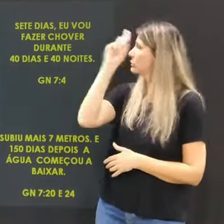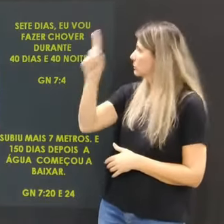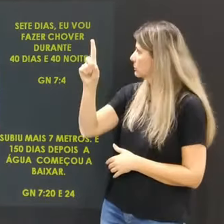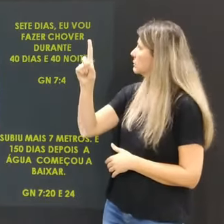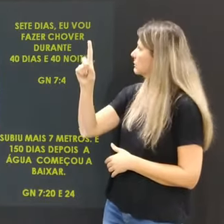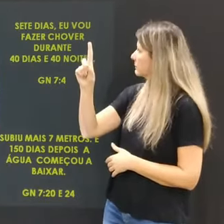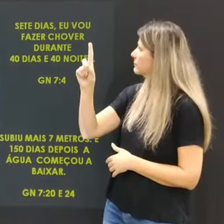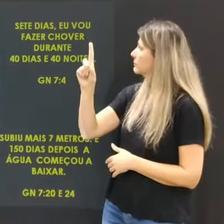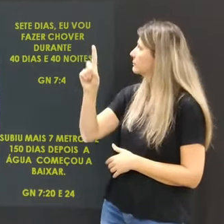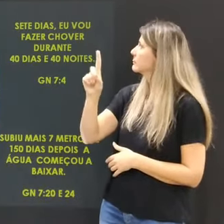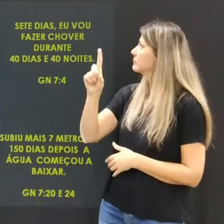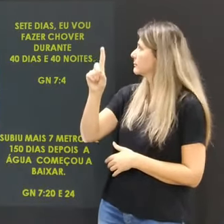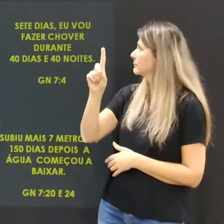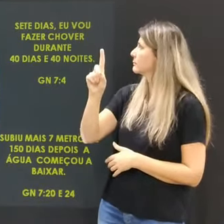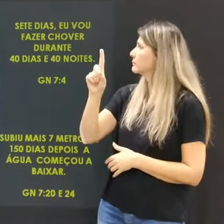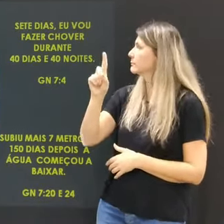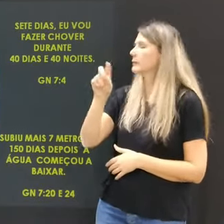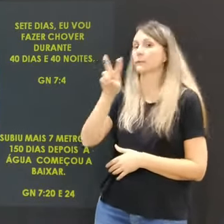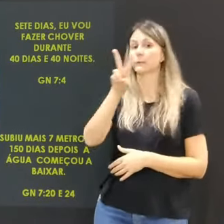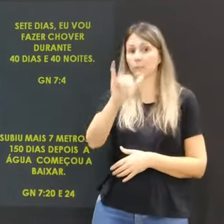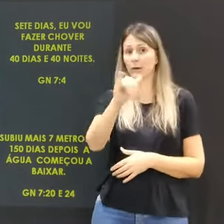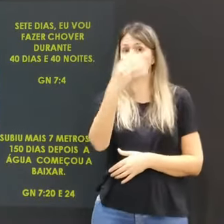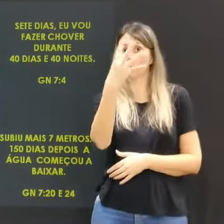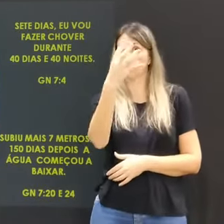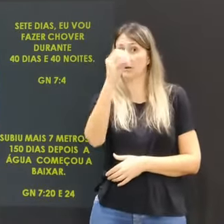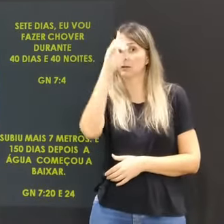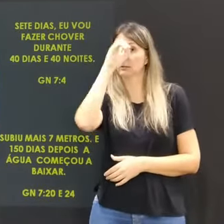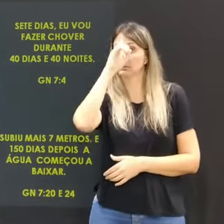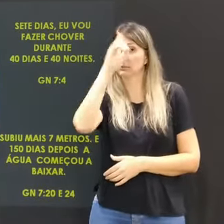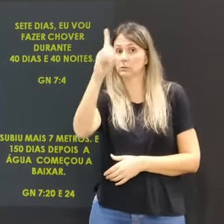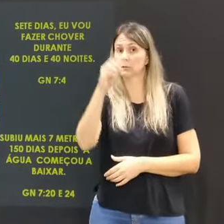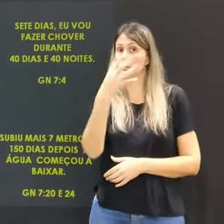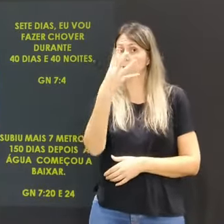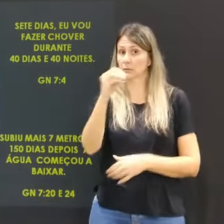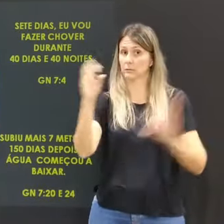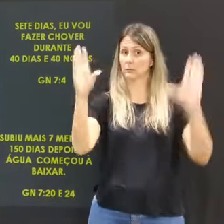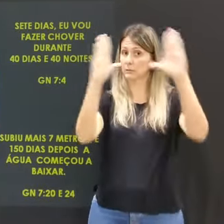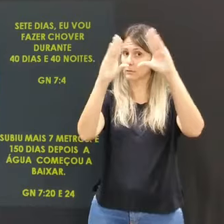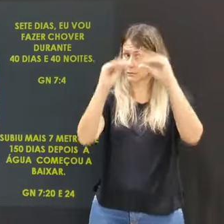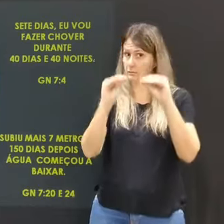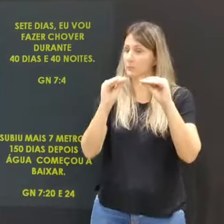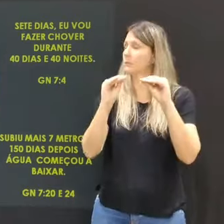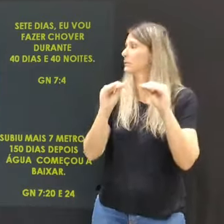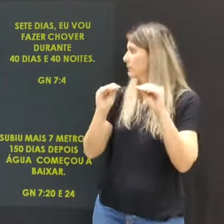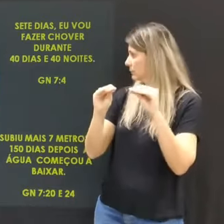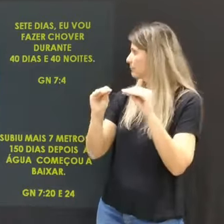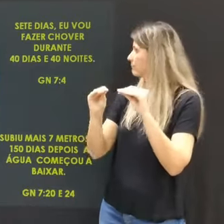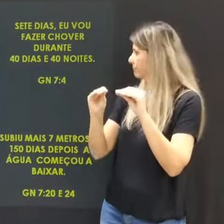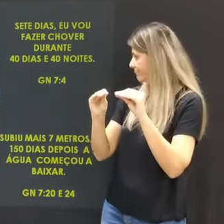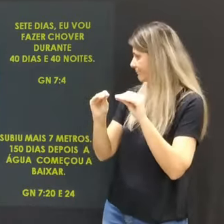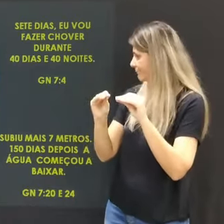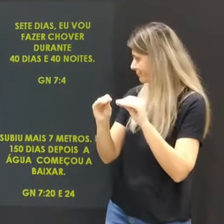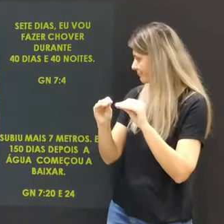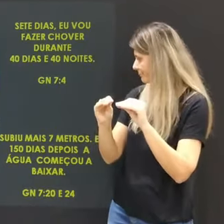dias. Não, a palavra em Gênesis 7:4 ele fala: 7 dias eu vou fazer chover durante 40 dias e 40